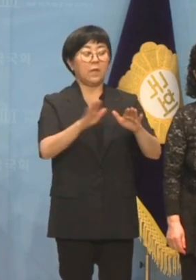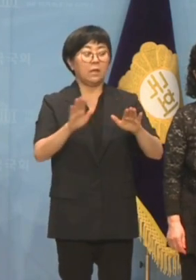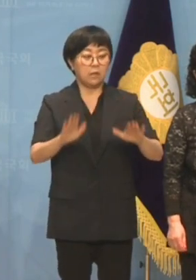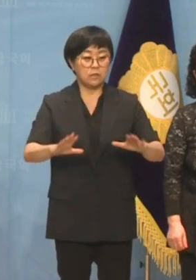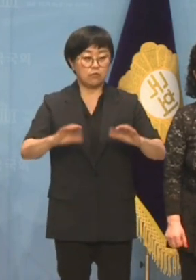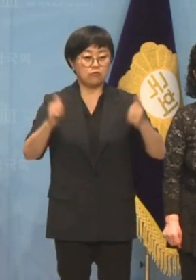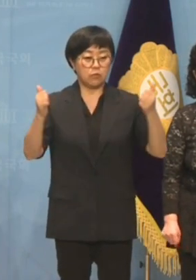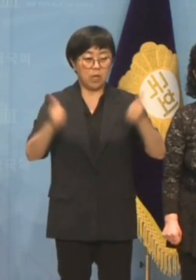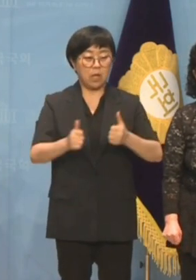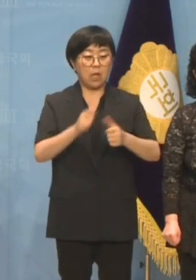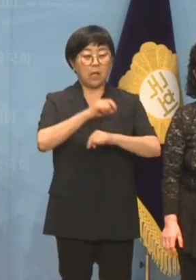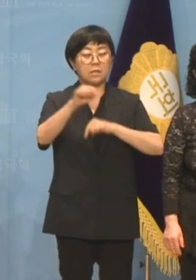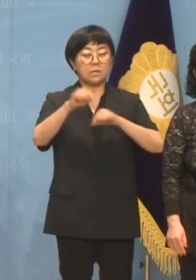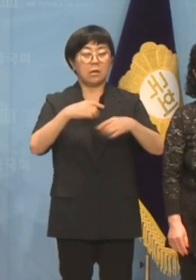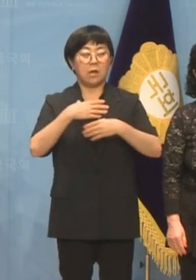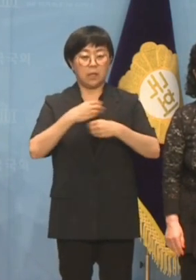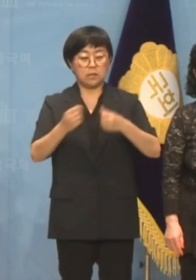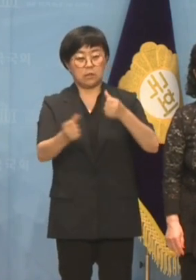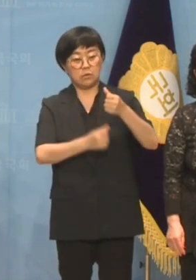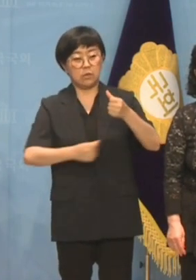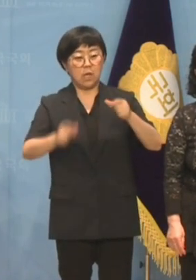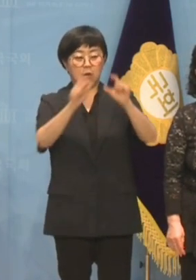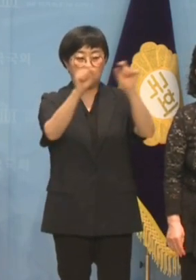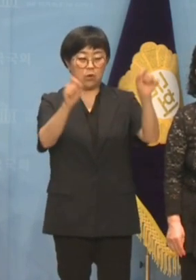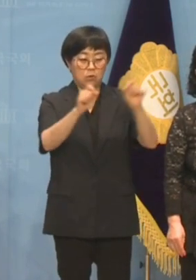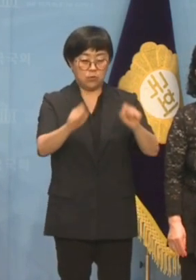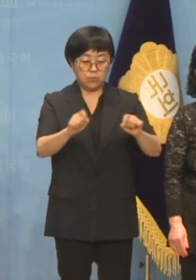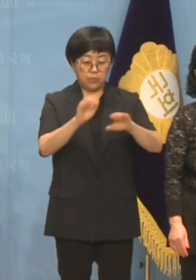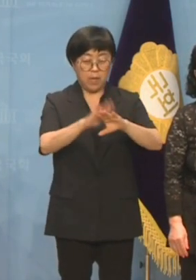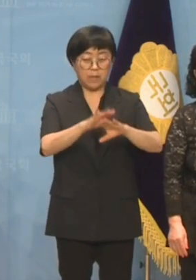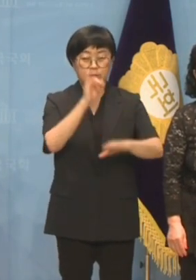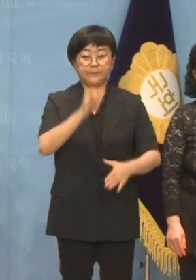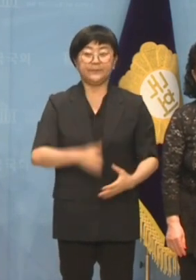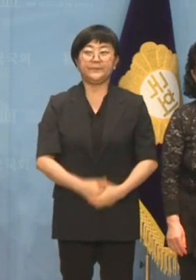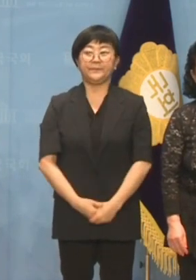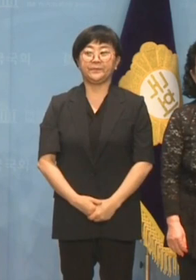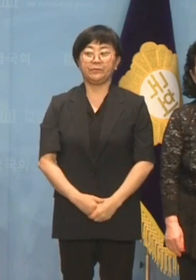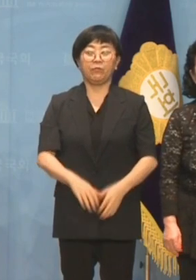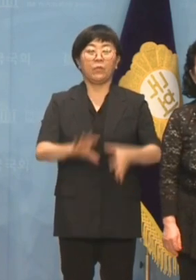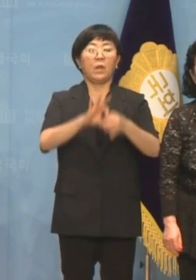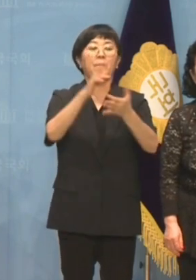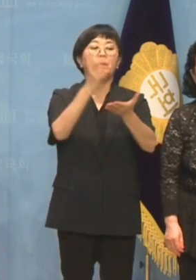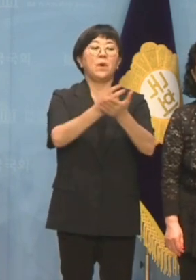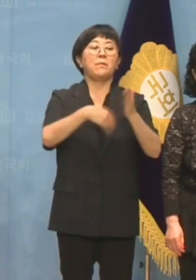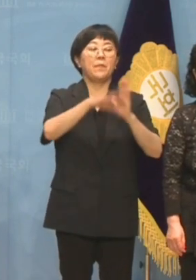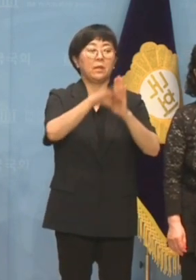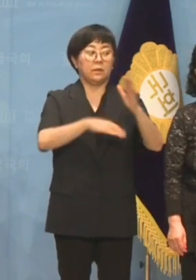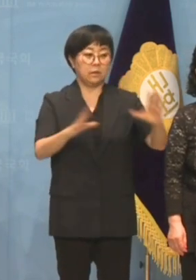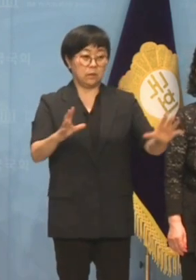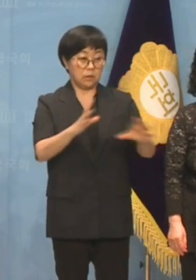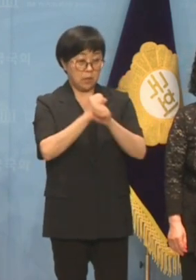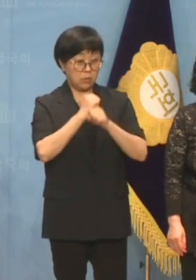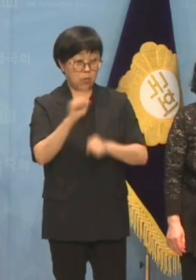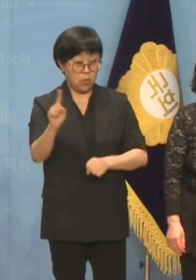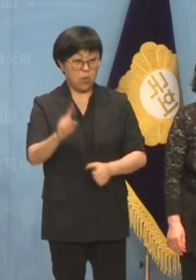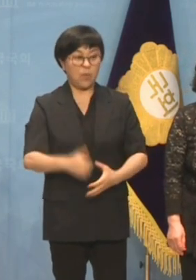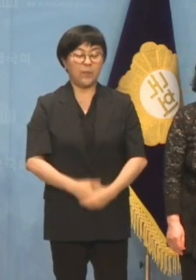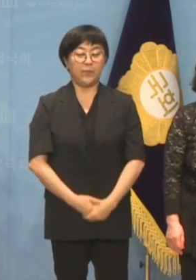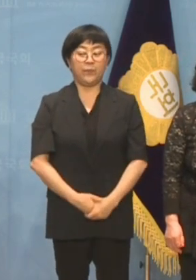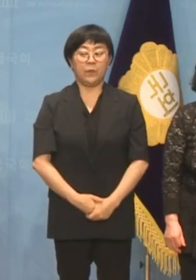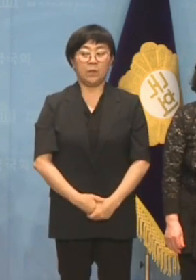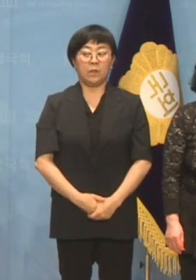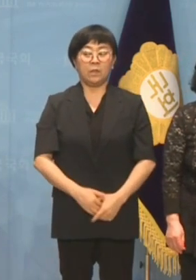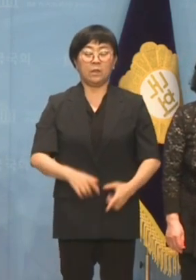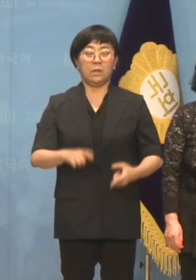현재 국회 행정안전위에 계류되어 있다. 관련 법안의 주요 내용은